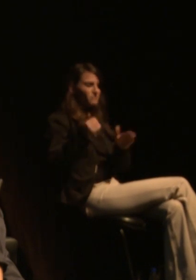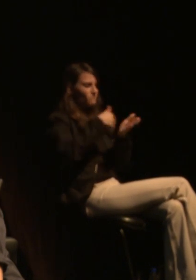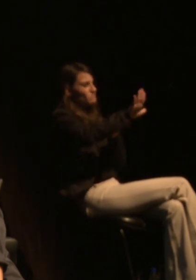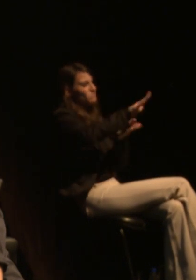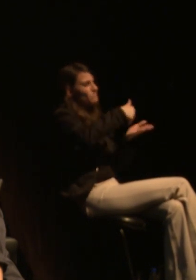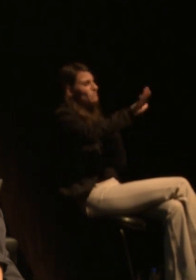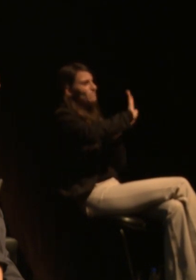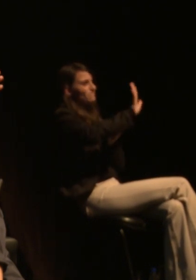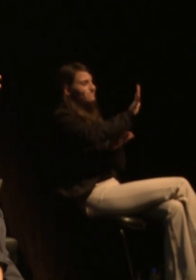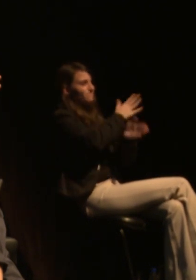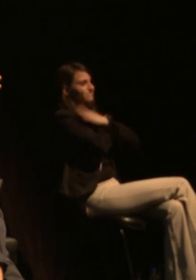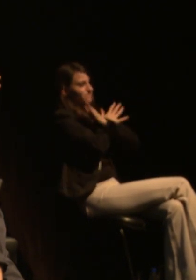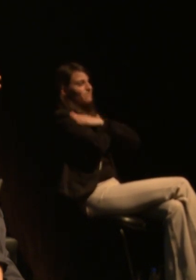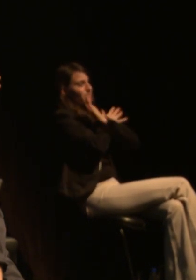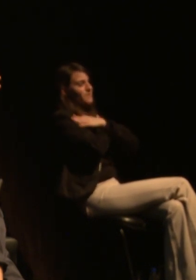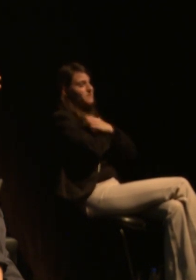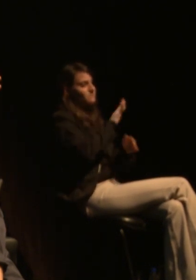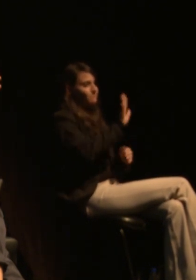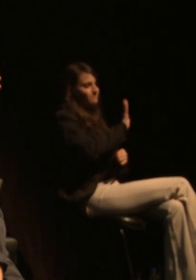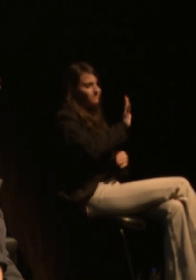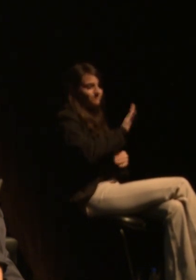jornal. E acho que em jornal nenhum.